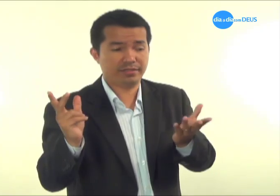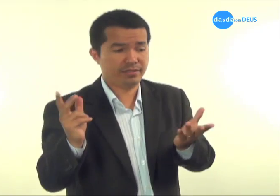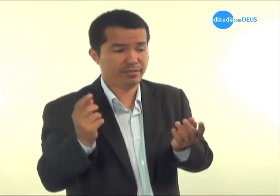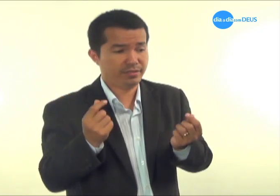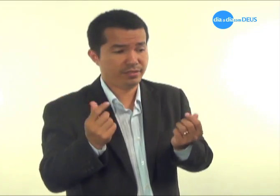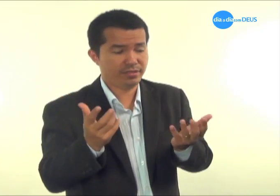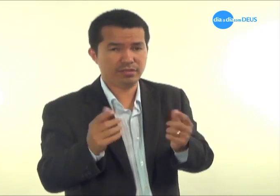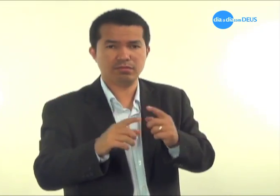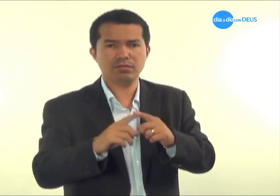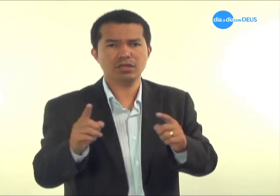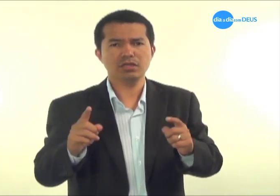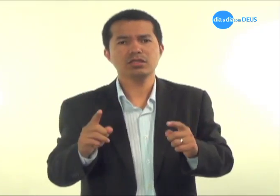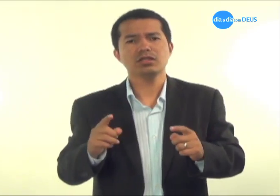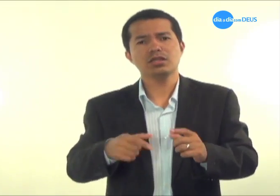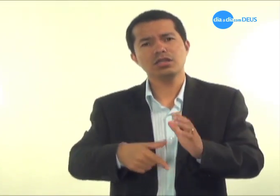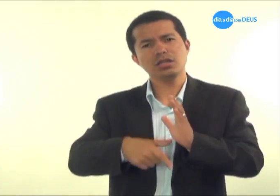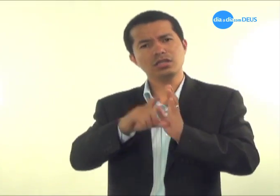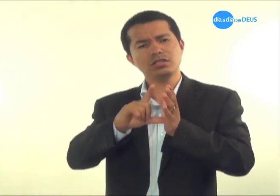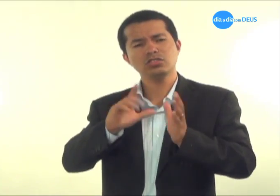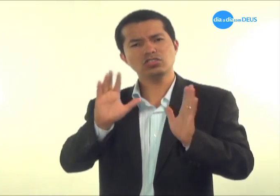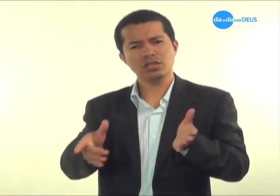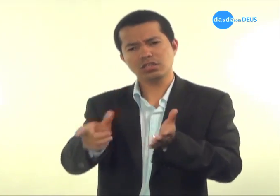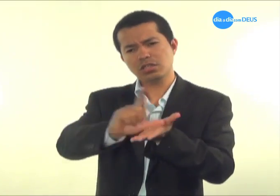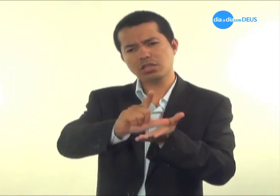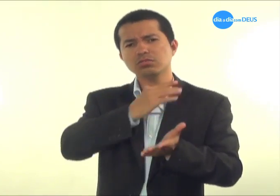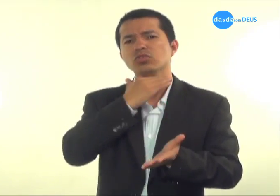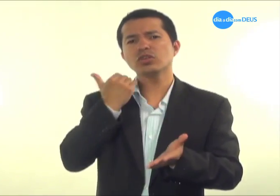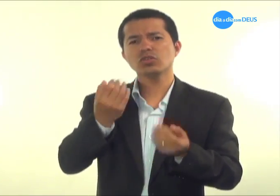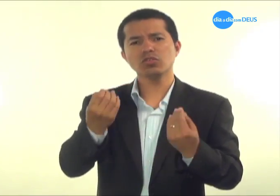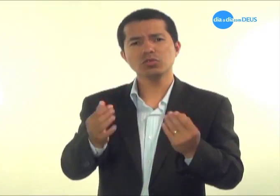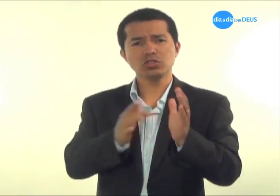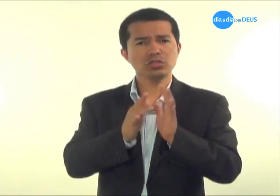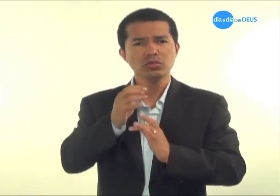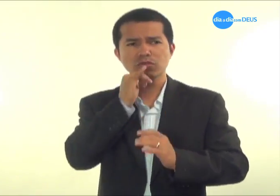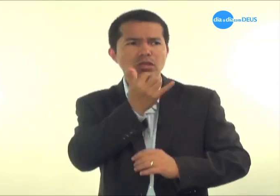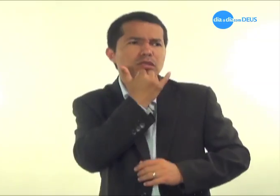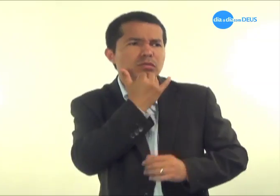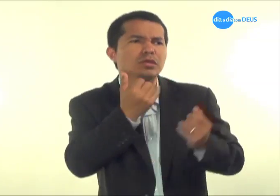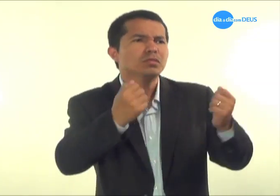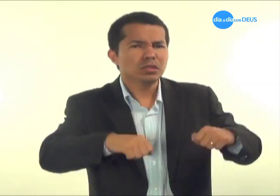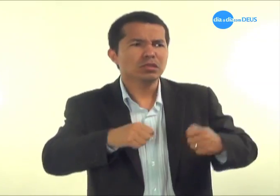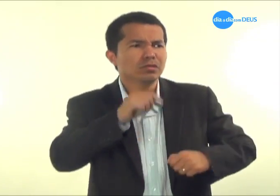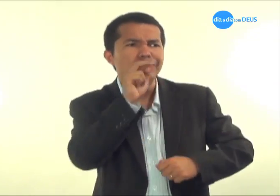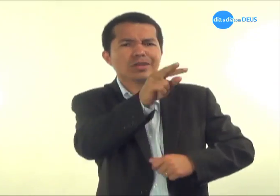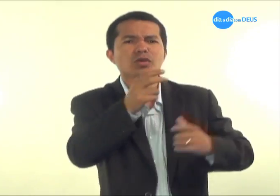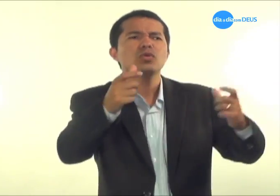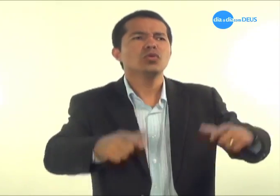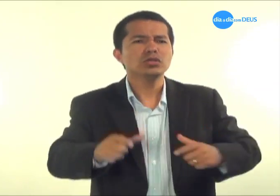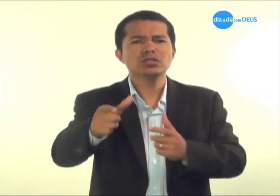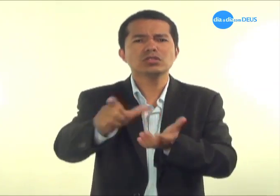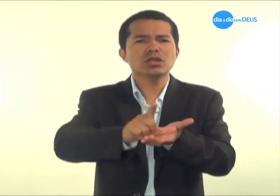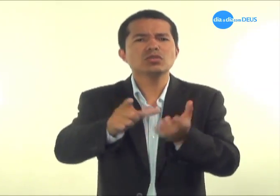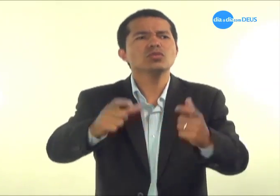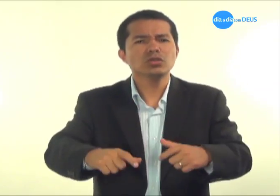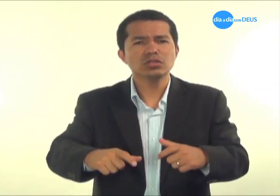Jesus assim, Jesus, está enterrado, está entendendo? Não, entendi, mas eu quero ver o meu amigo. Jesus,